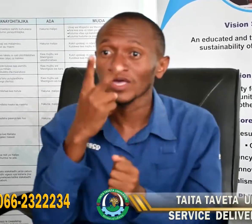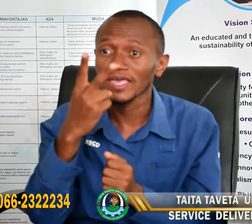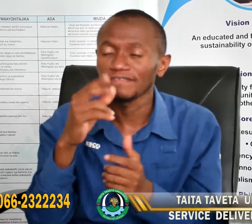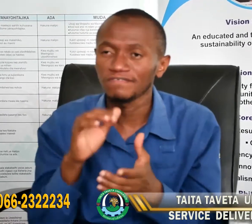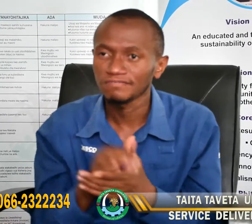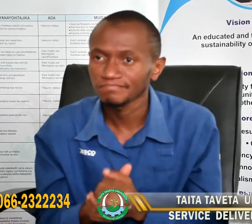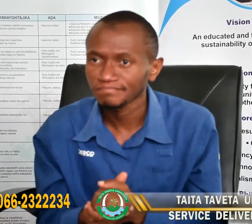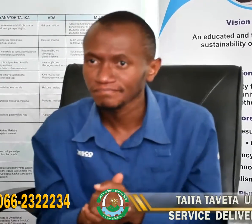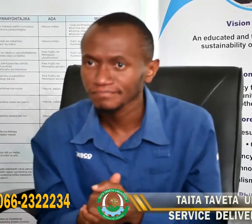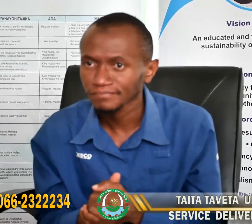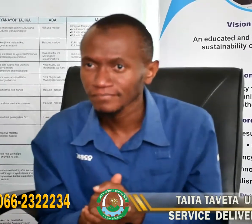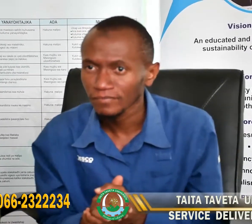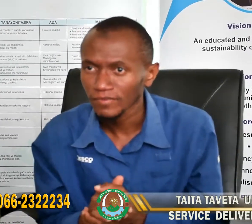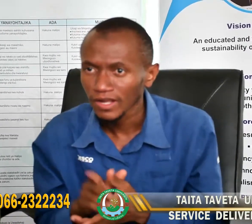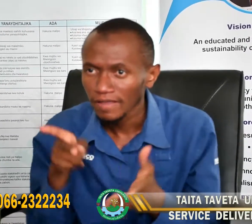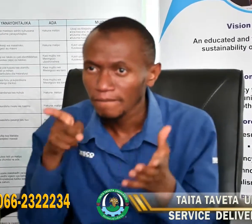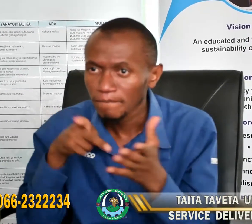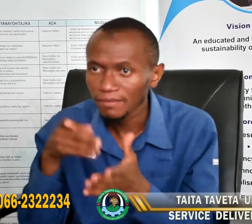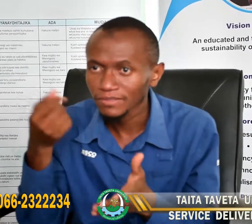13. Malipo ya wadai.